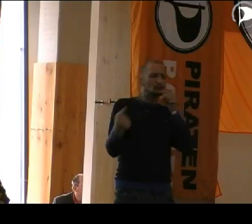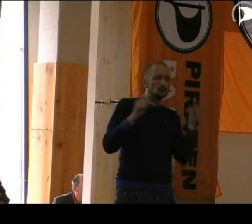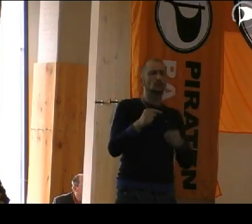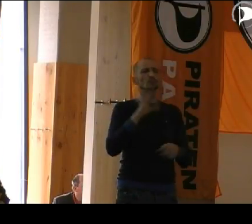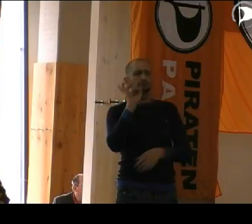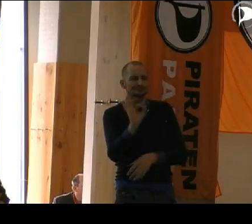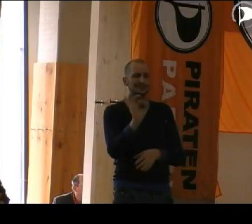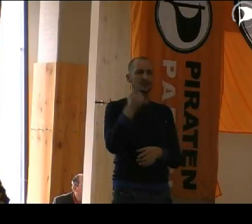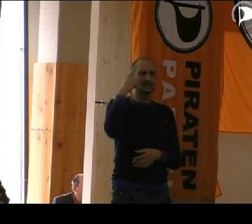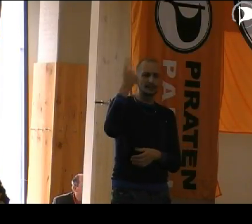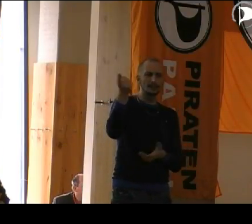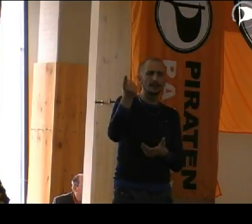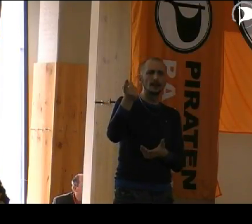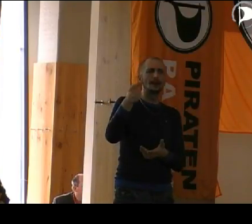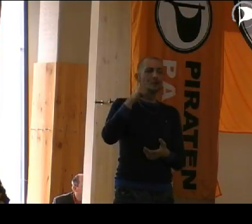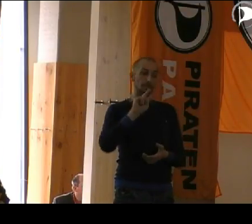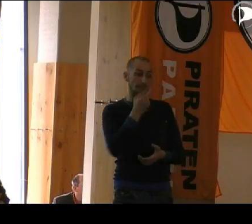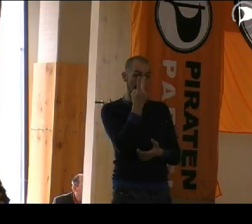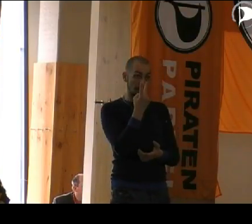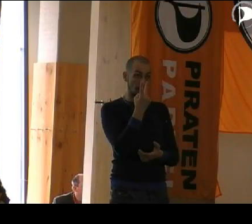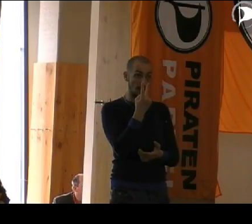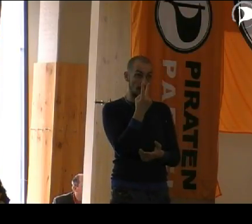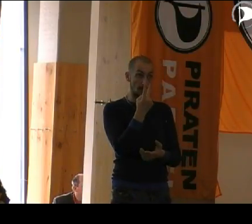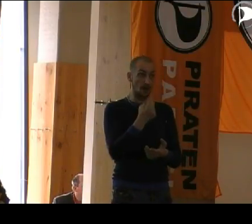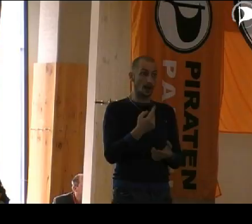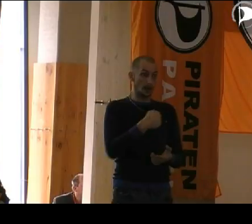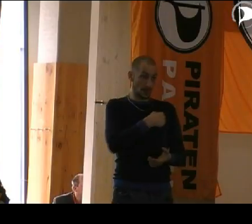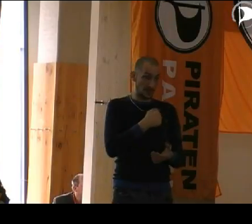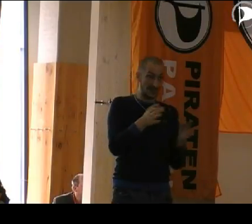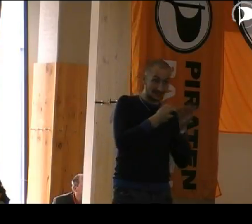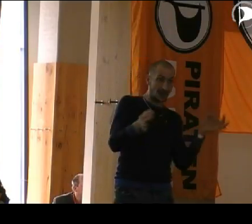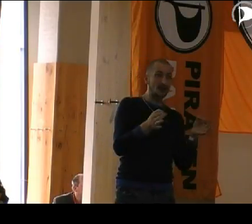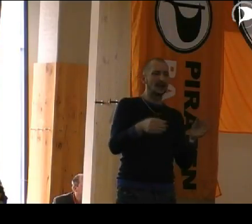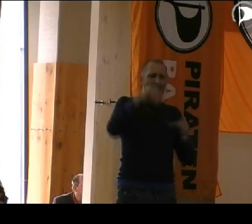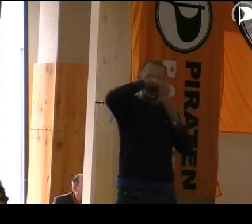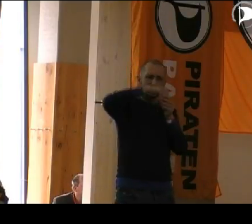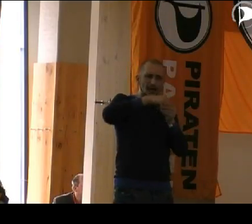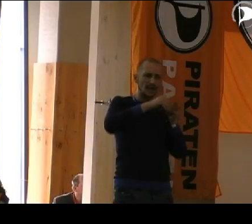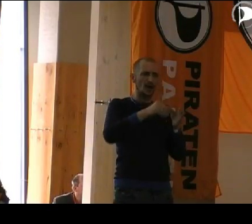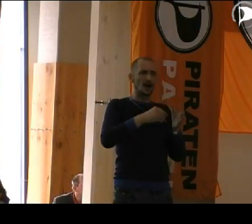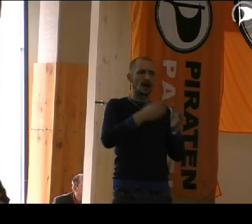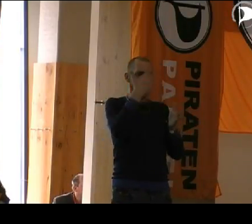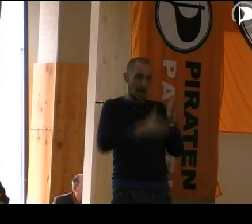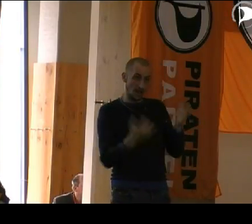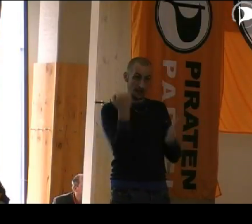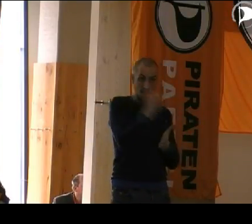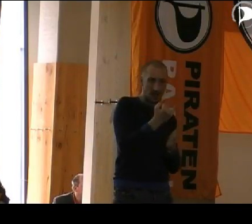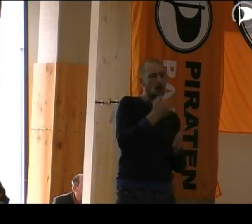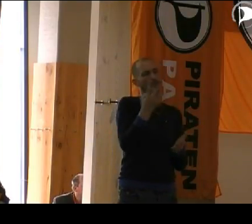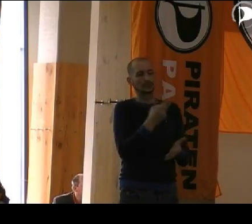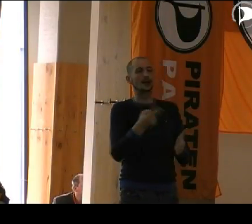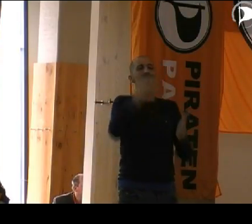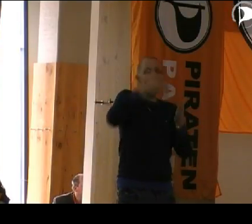ist an dem zweiten parteitag also dem vorstand im innerhalb eines halben jahres half zu gehen oder teile des